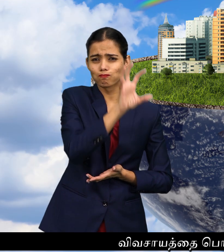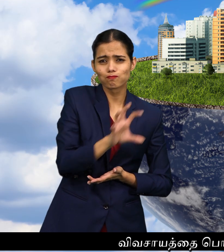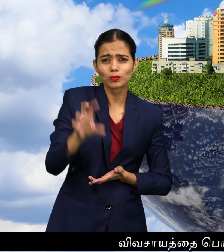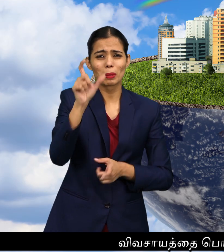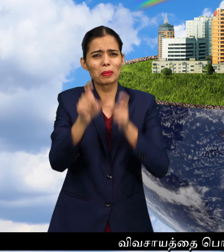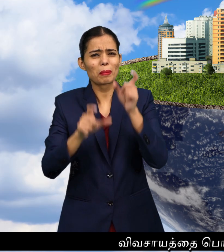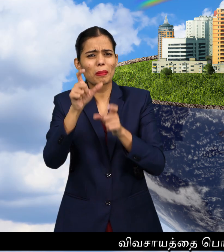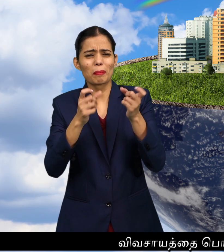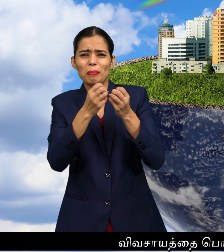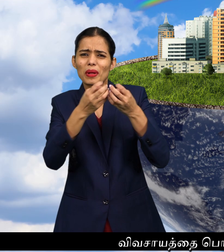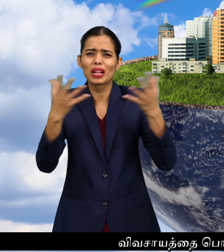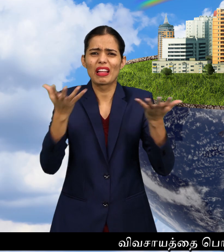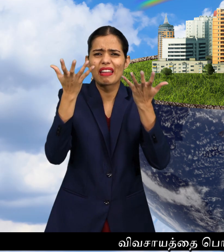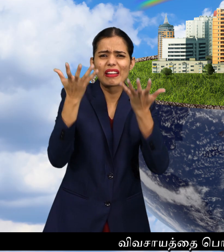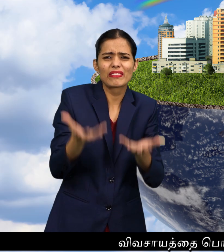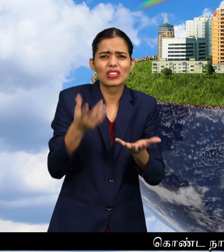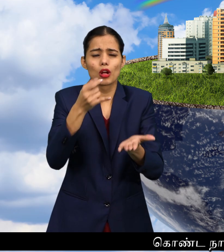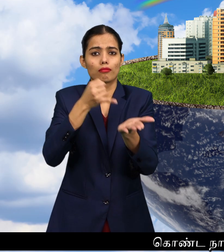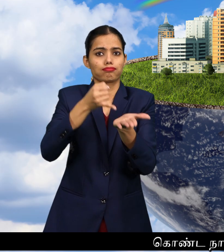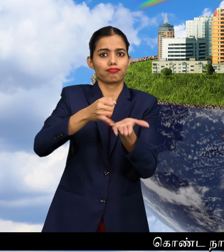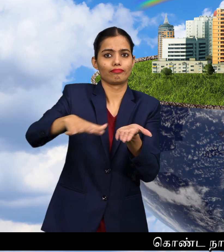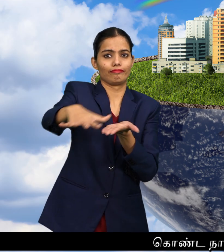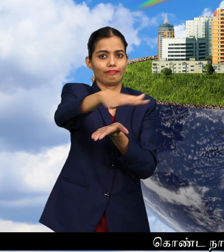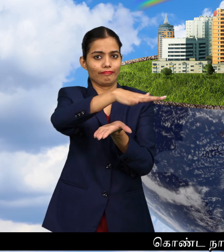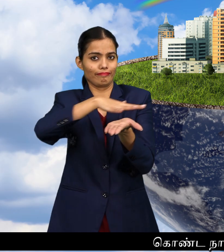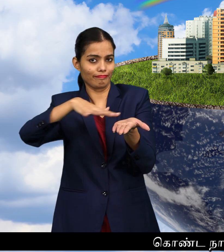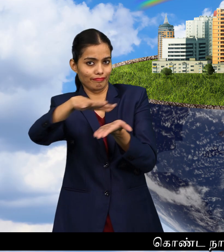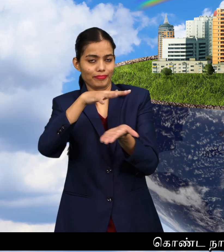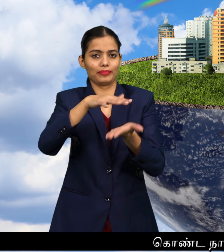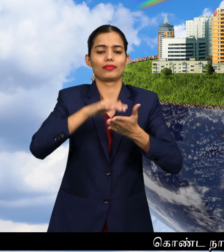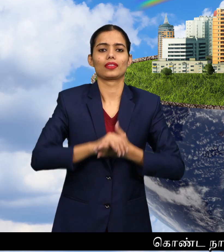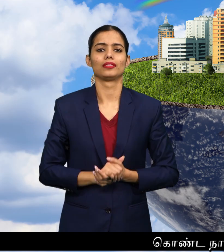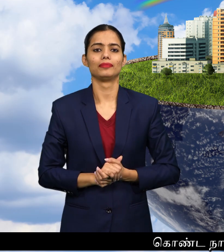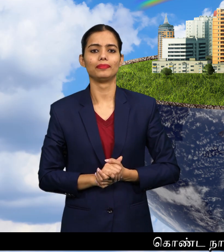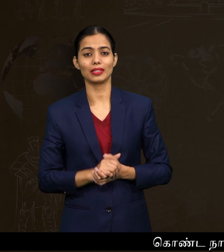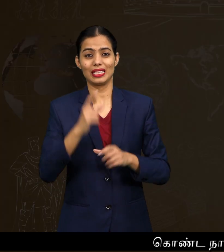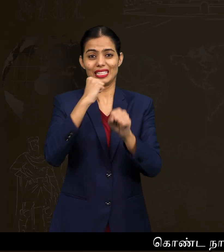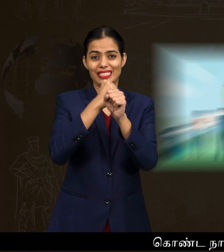விவசாயத்தை பெரிதும் நம்பியுள்ள மக்கள் தொகை கொண்ட நாடுகளை இது பாதிக்கிறது.